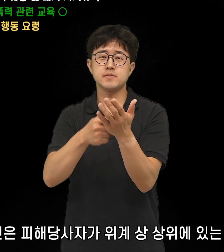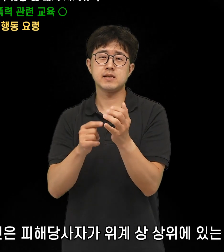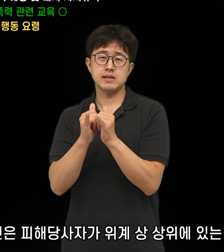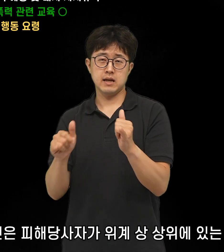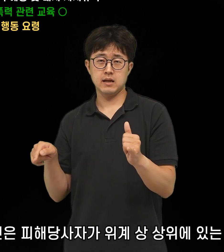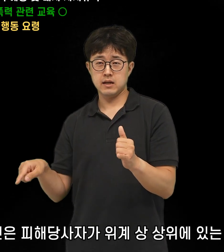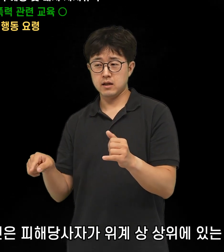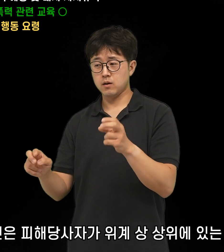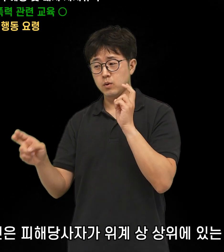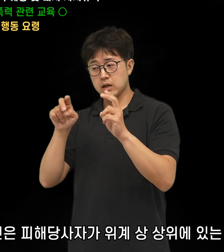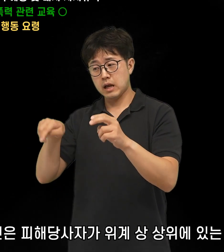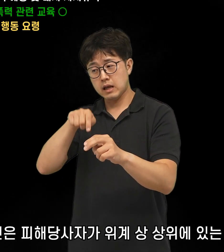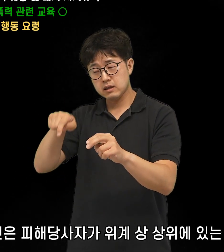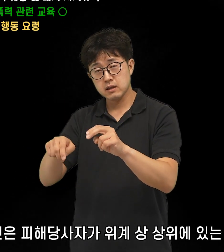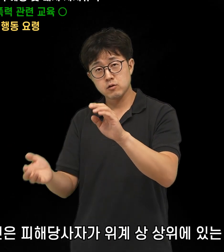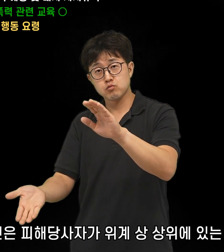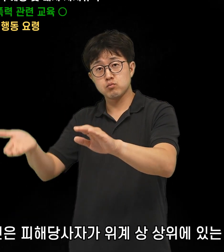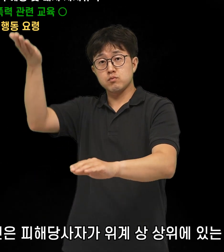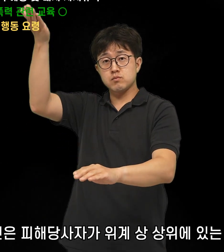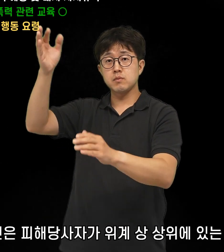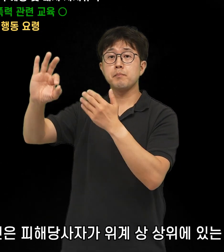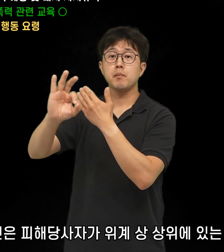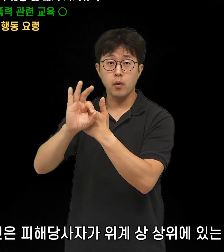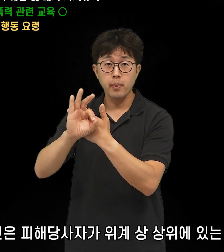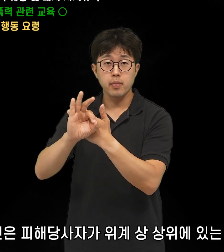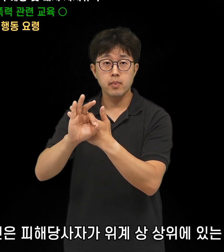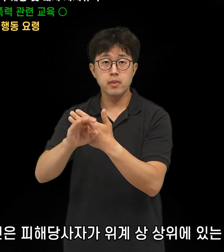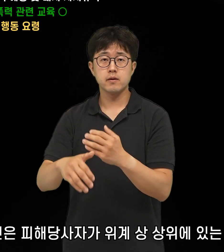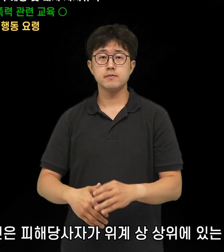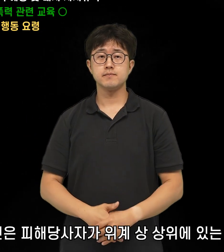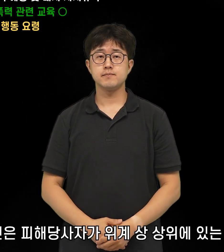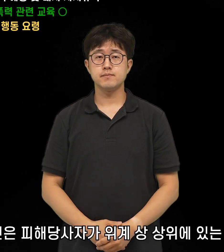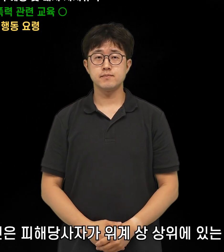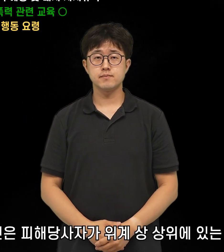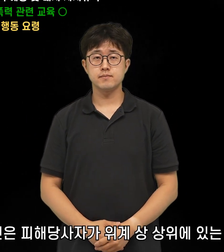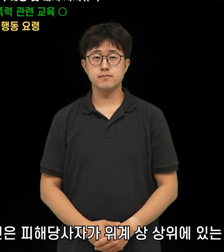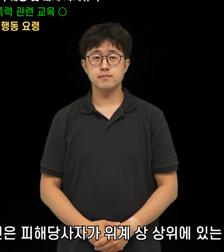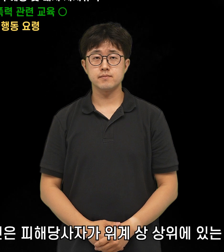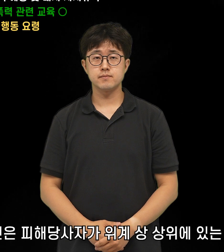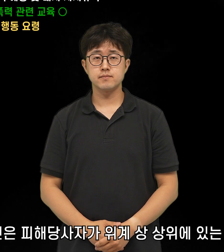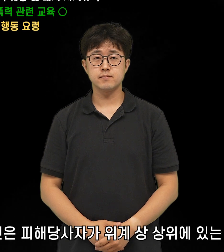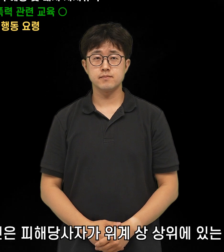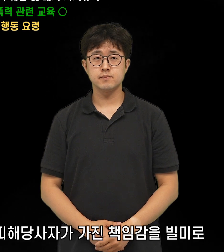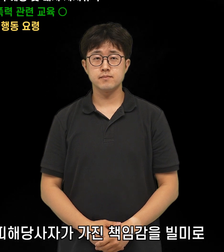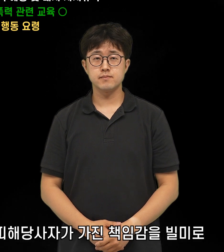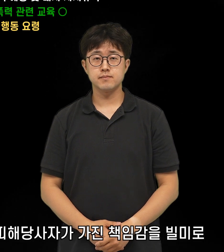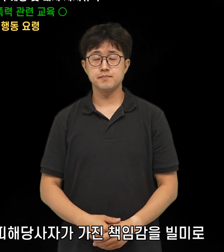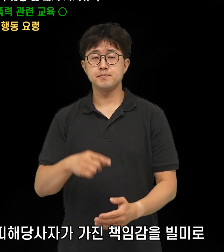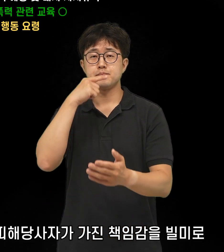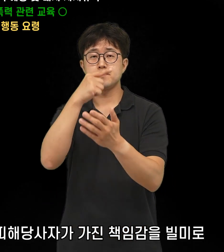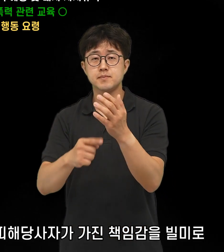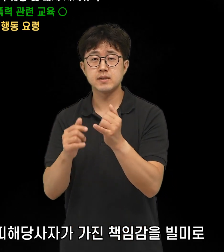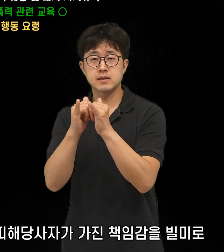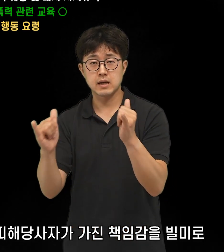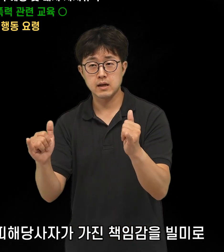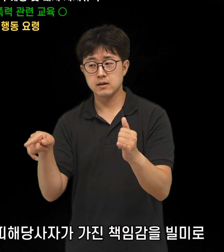주변인은 피해 당사자가 위계상 상위에 있는 경우 피해 당사자가 가진